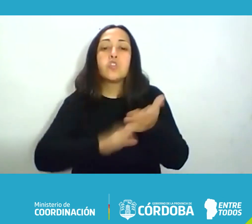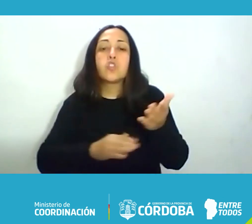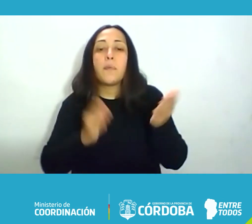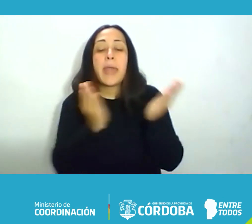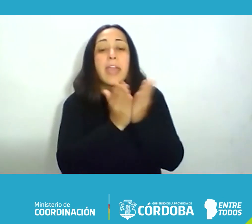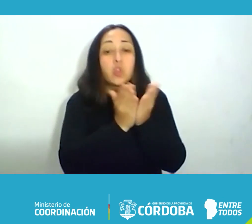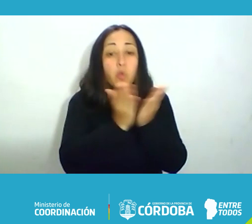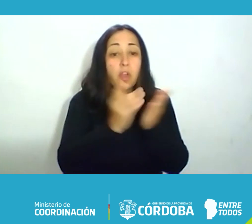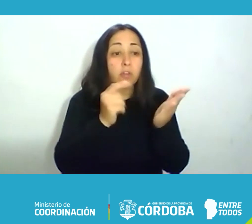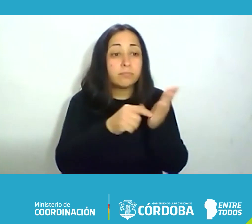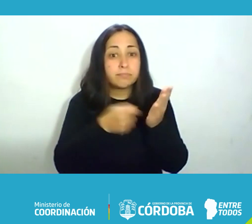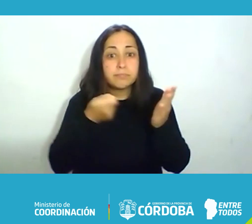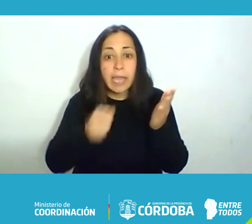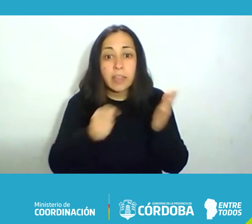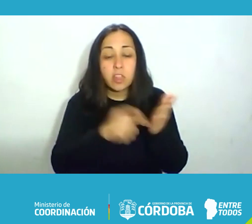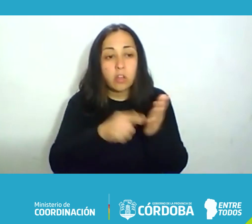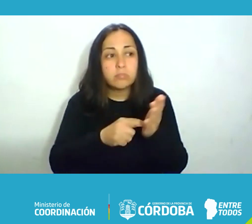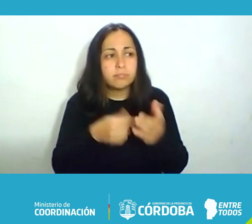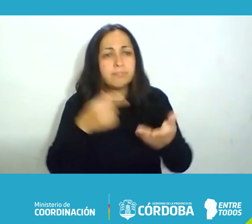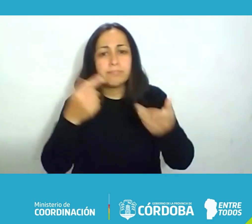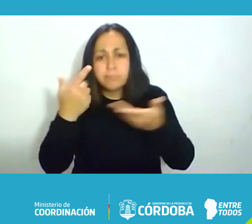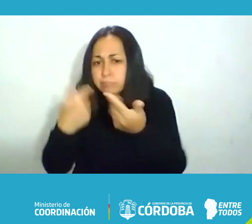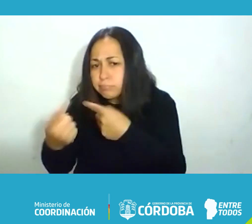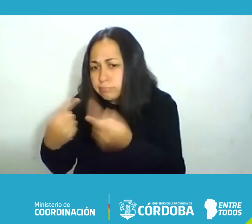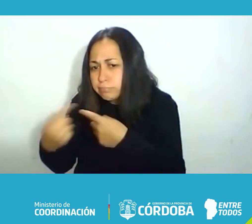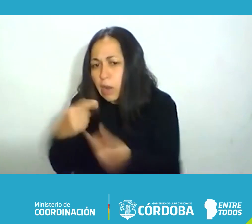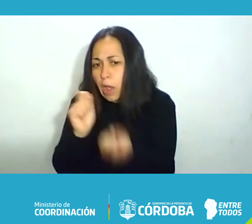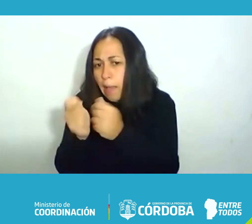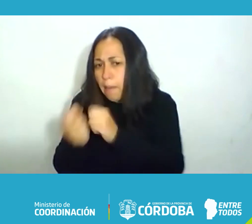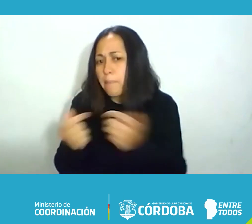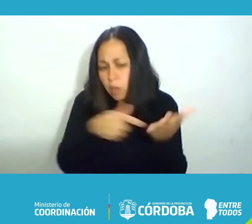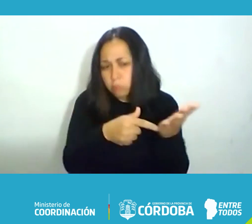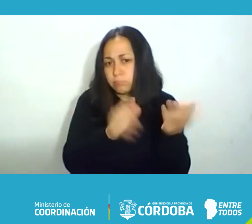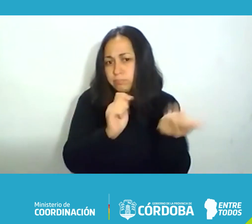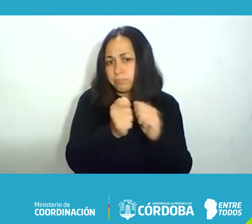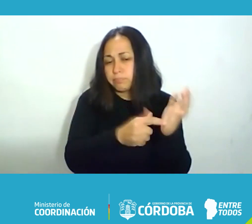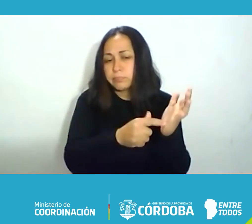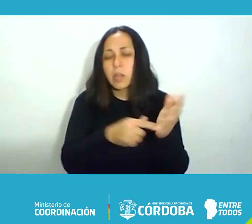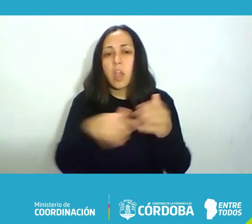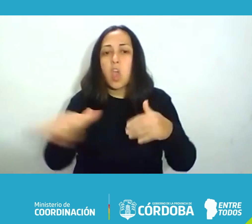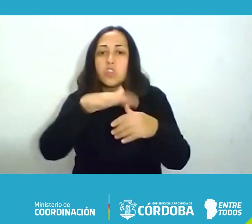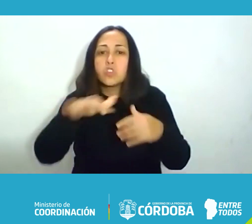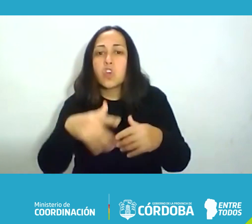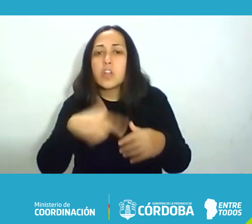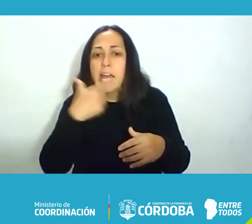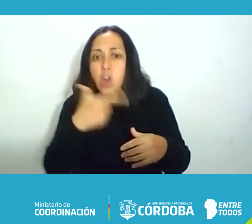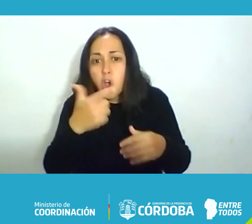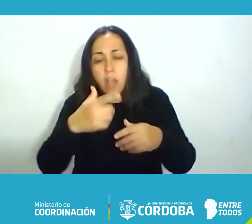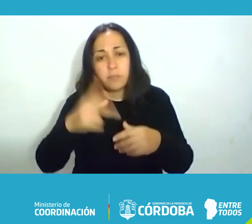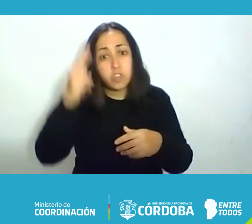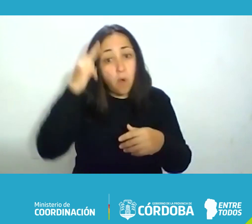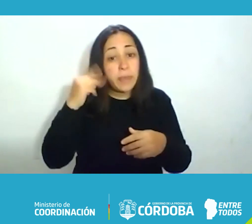Respecto a los estudios de vegetación, se fue realizando relevamiento y se hicieron ajustes por donde se desarrolla la traza. La traza posa por zona roja en un